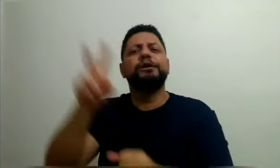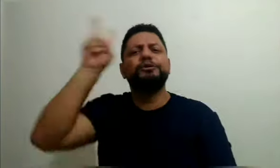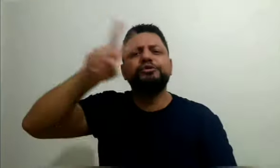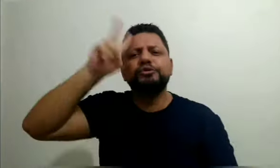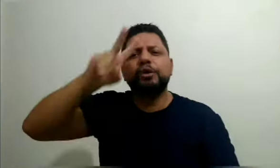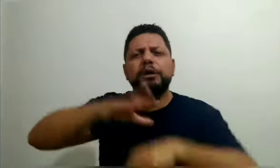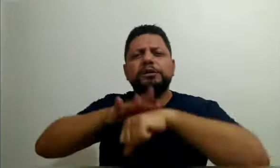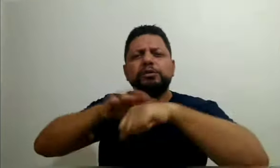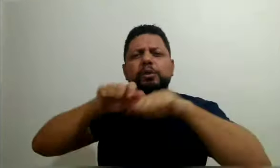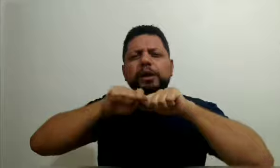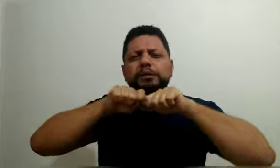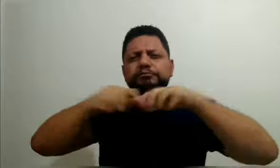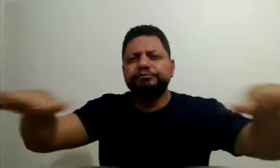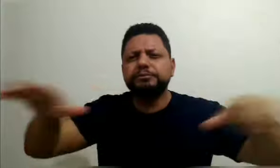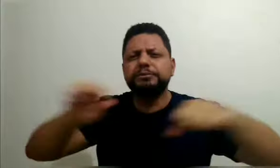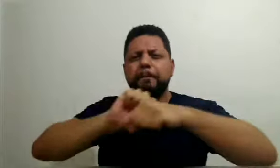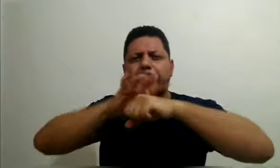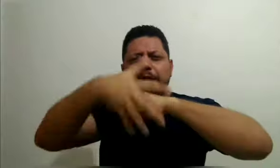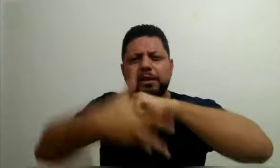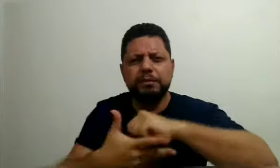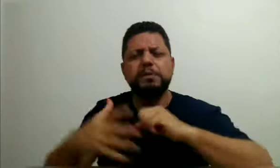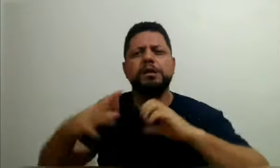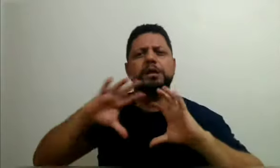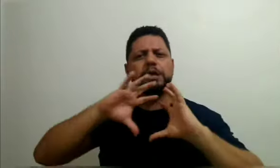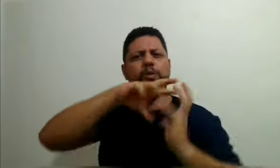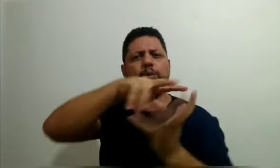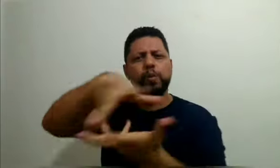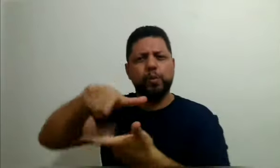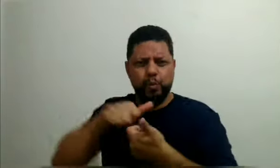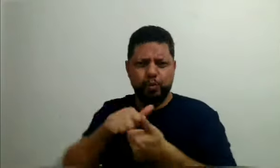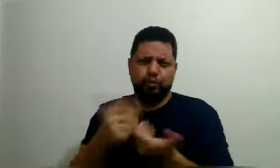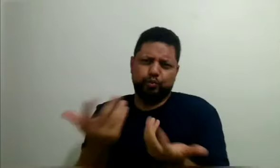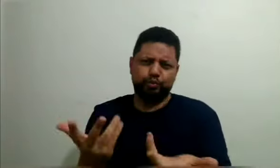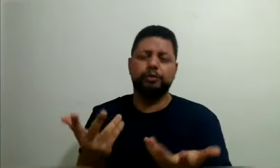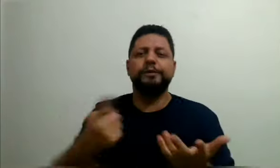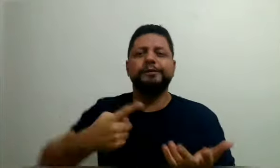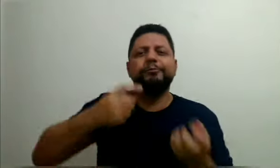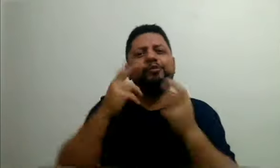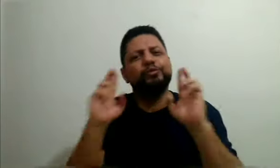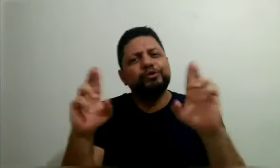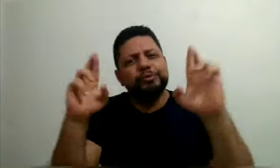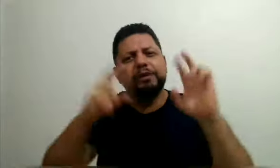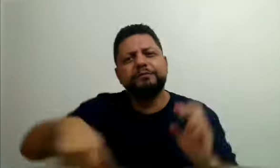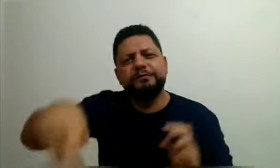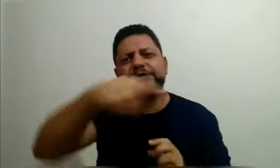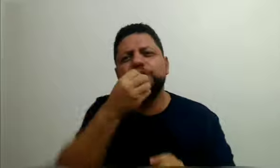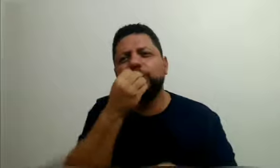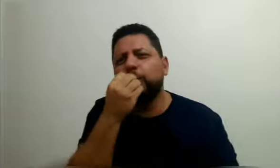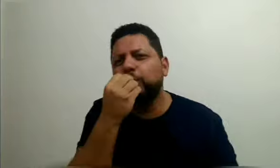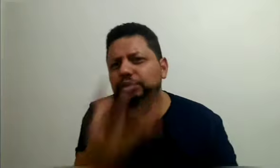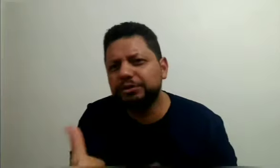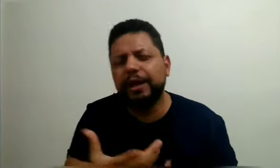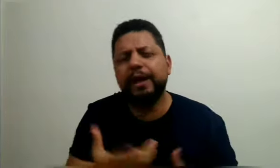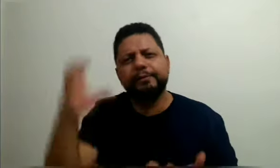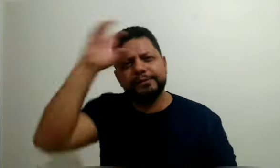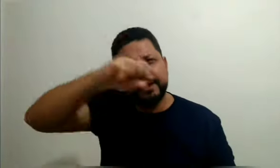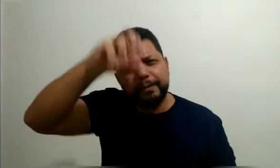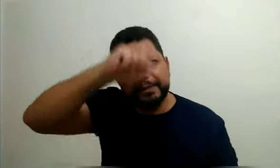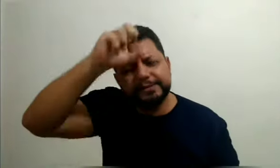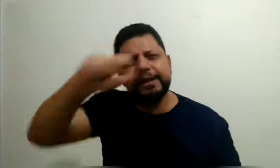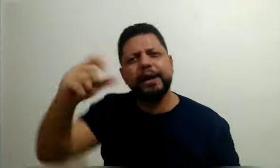o segundo. Então, falamos bastante aí sobre a história das epidemias e pandemias do mundo. Esperamos que